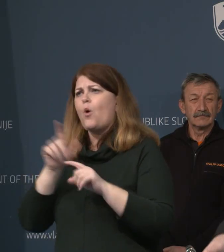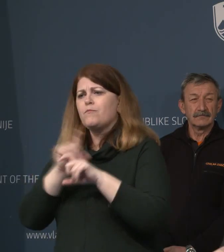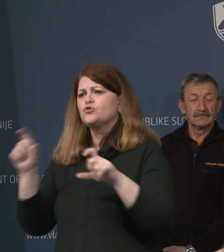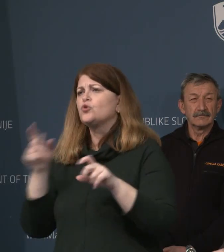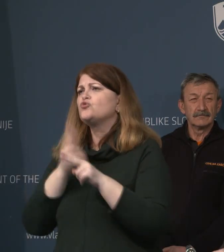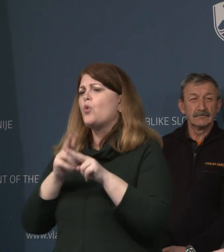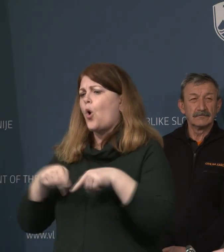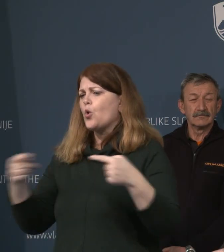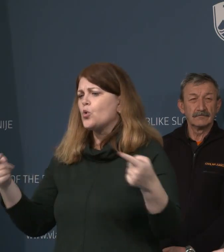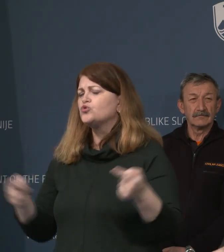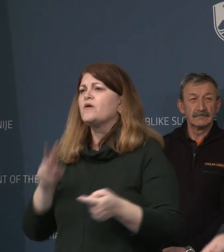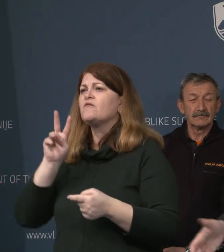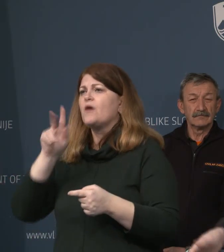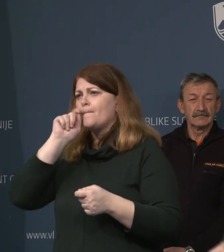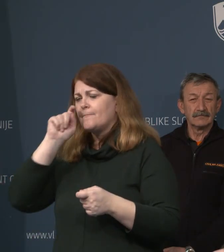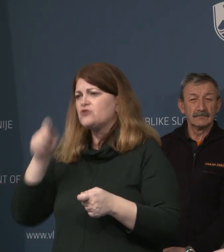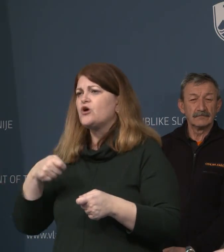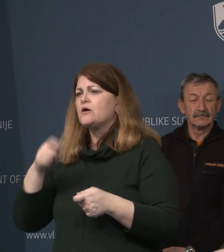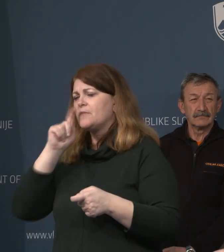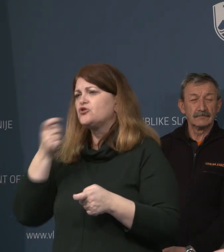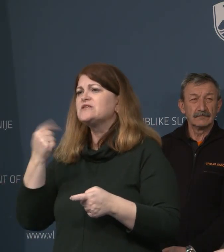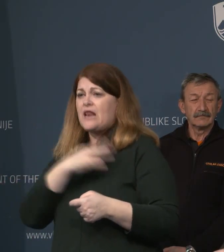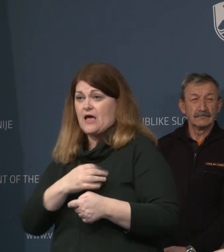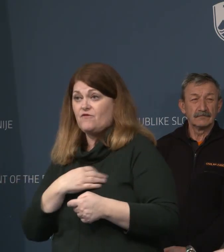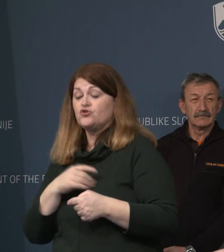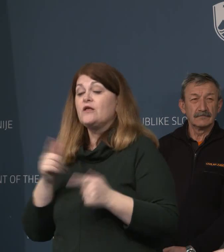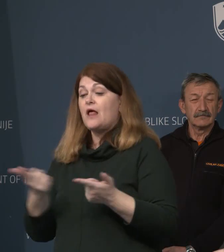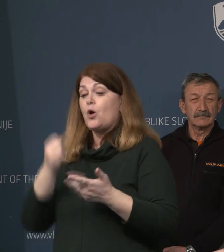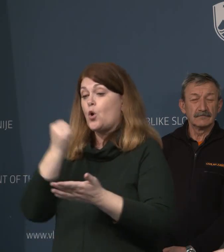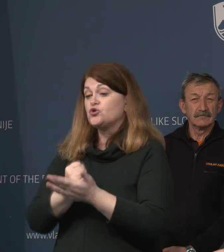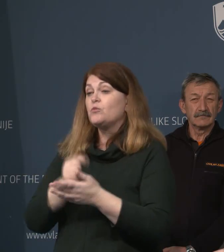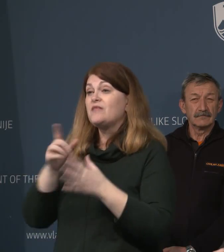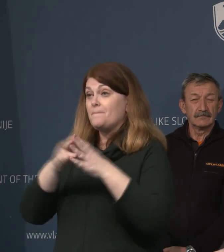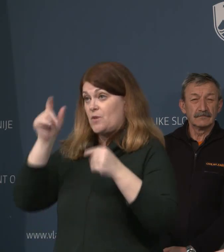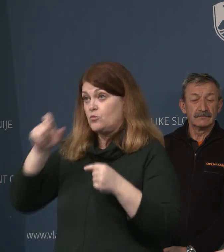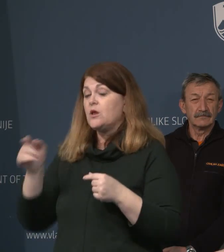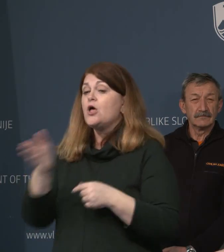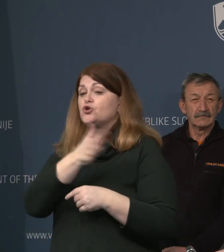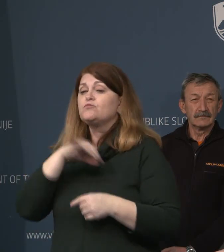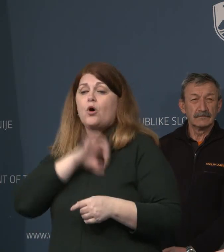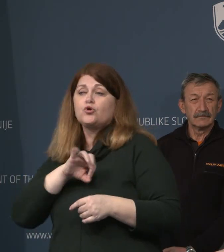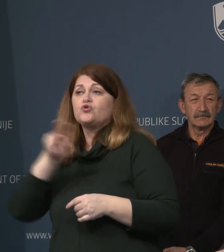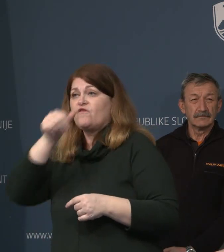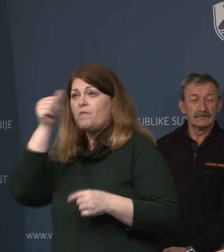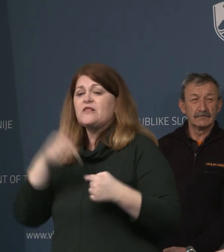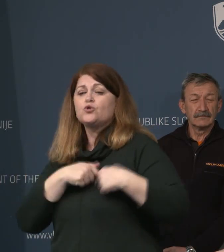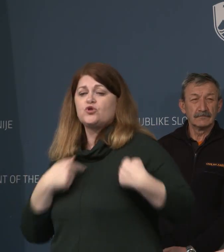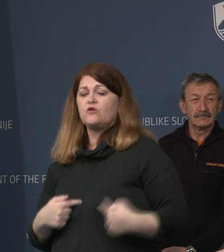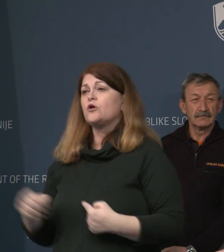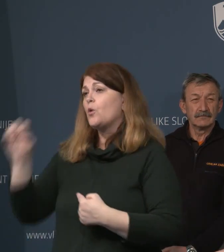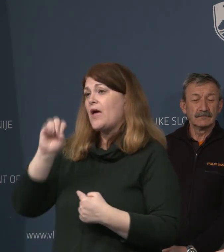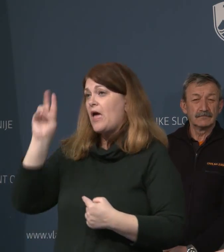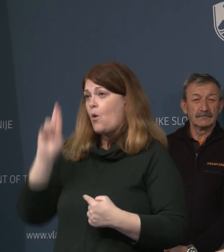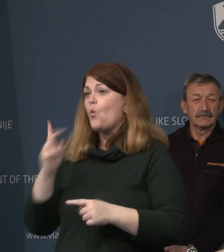okužbe, recimo v Mačarski ali Hrvaški, zagotovimo Romunom, da pridejo domov, smo seveda dolžni v imenu solidarnosti Evropske unije tudi